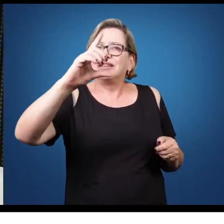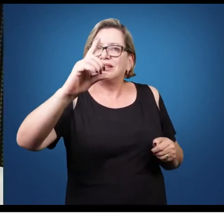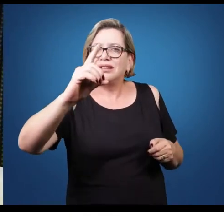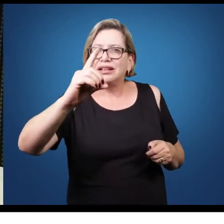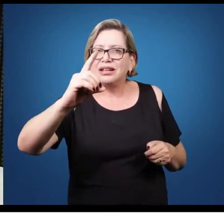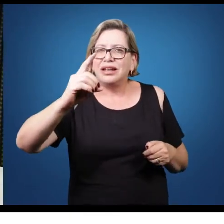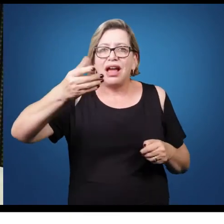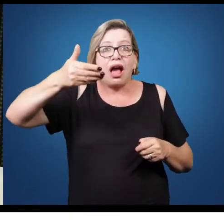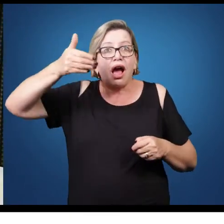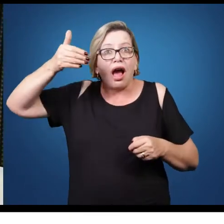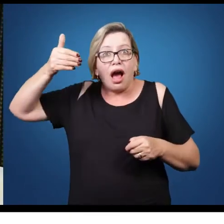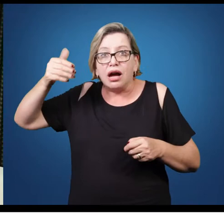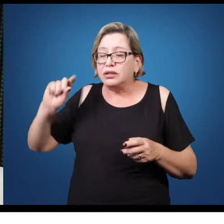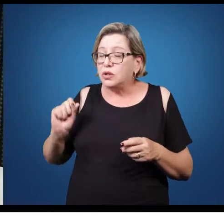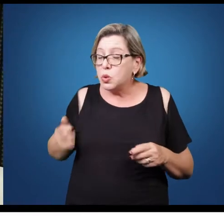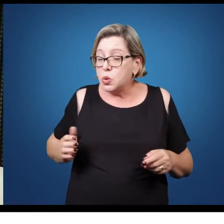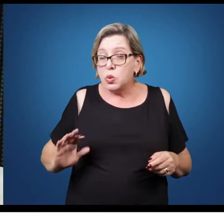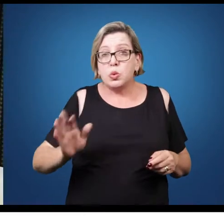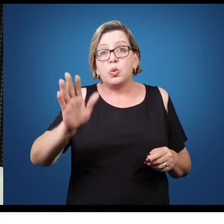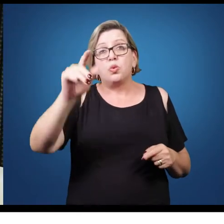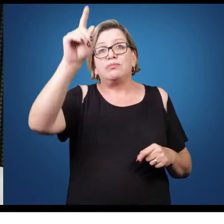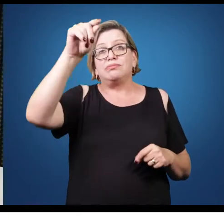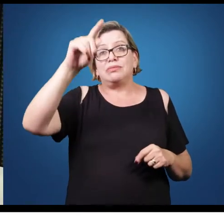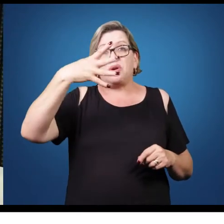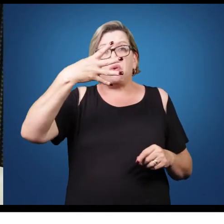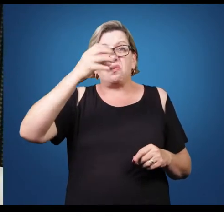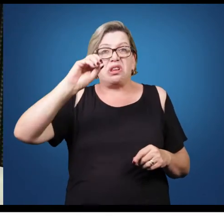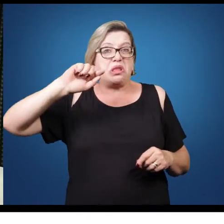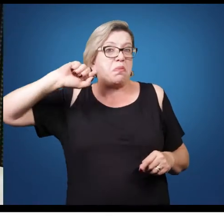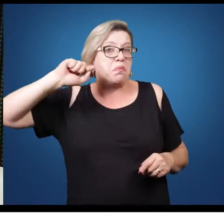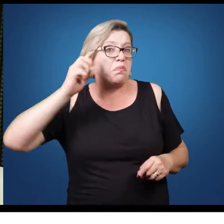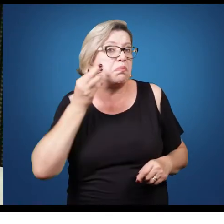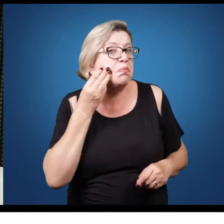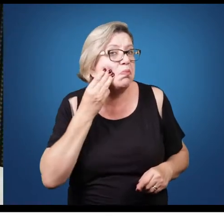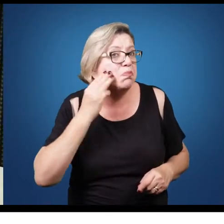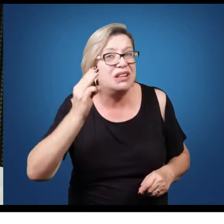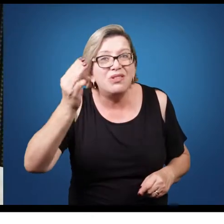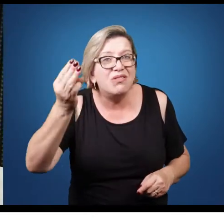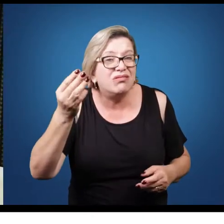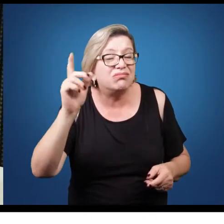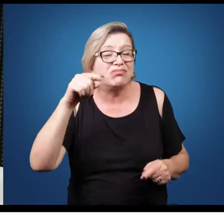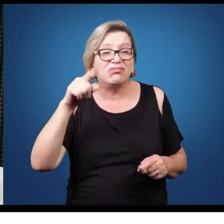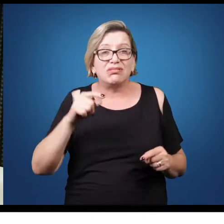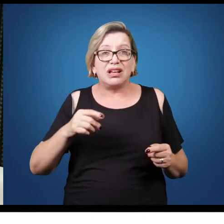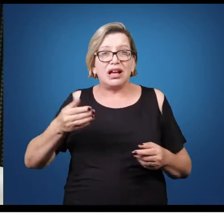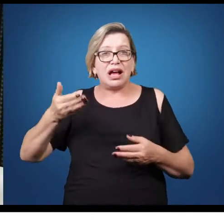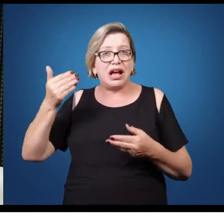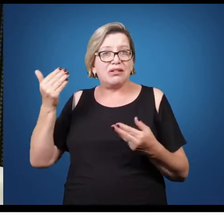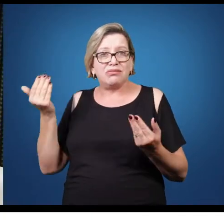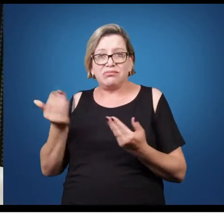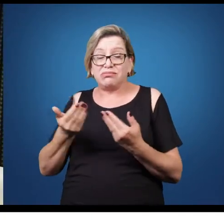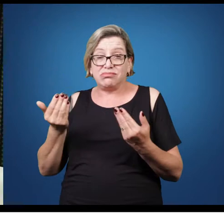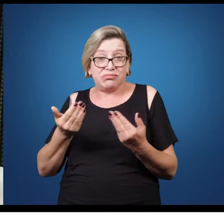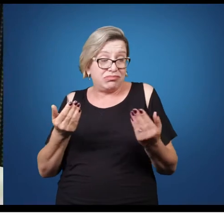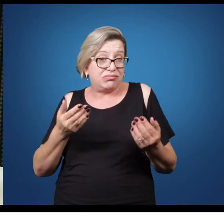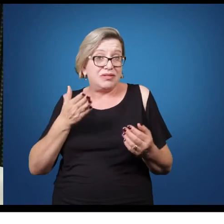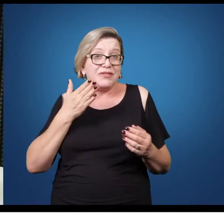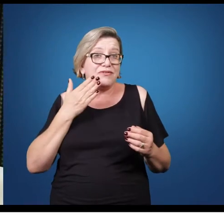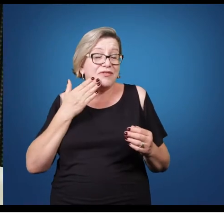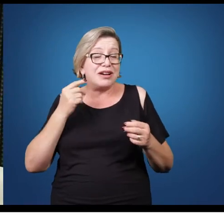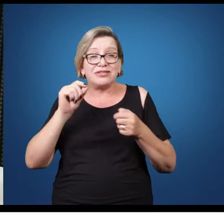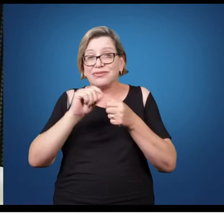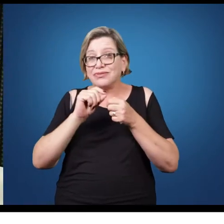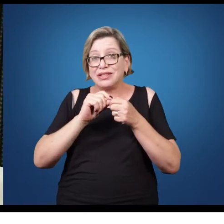possuo música não tem dinheiro e eu sou obrigado a que a gravadora financeiro disse que depois ela vai cobrar o que ela quiser de mim porque não tem esse